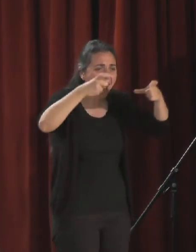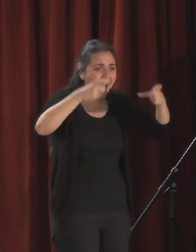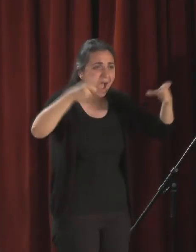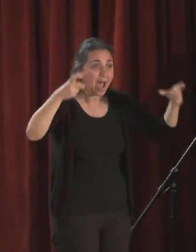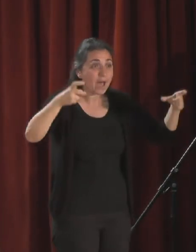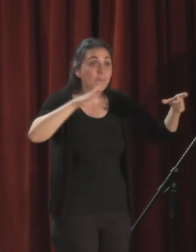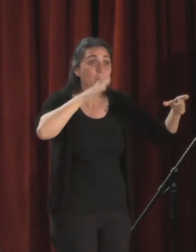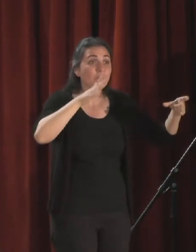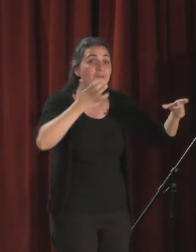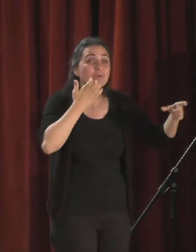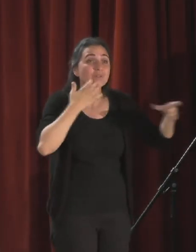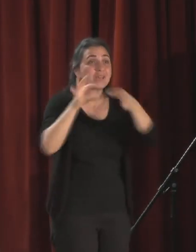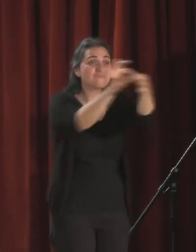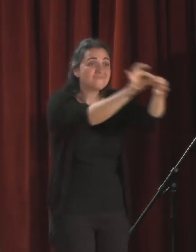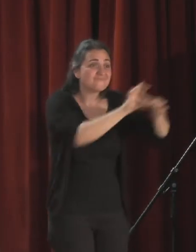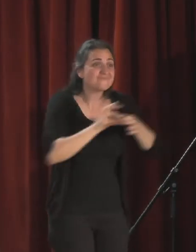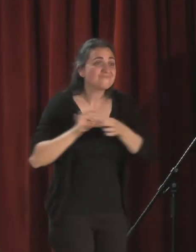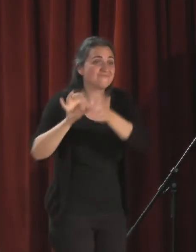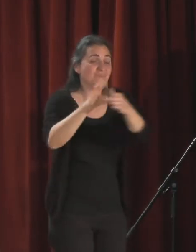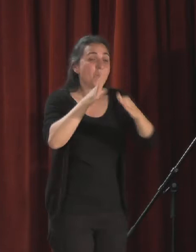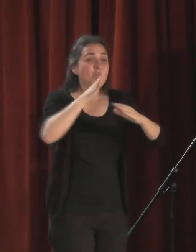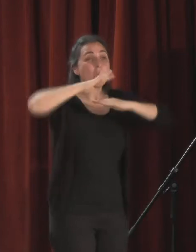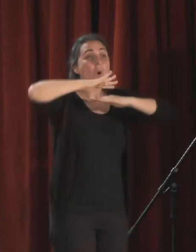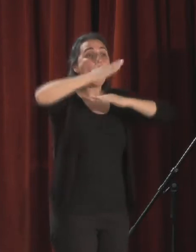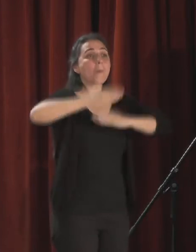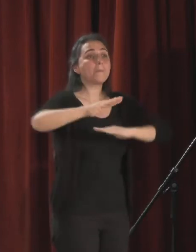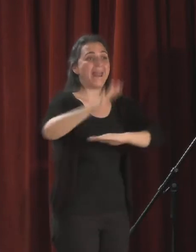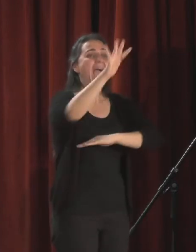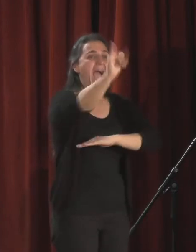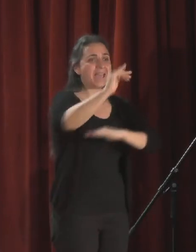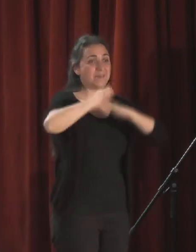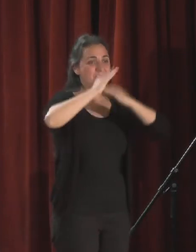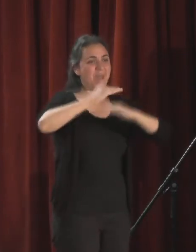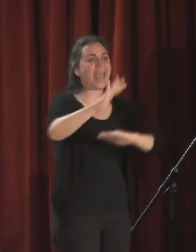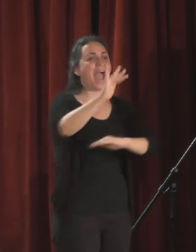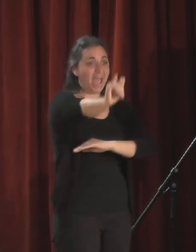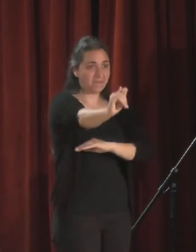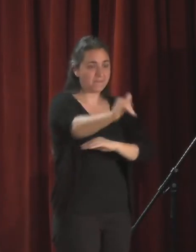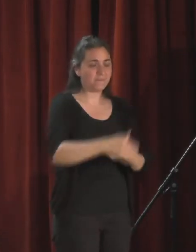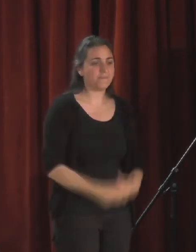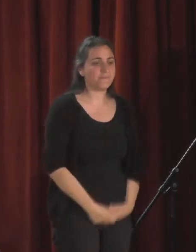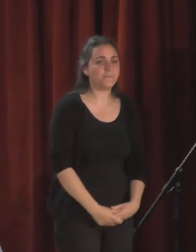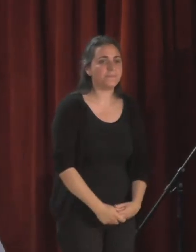que podemos, e porque aquí hai marea, e ben o sabemos, hai marea.